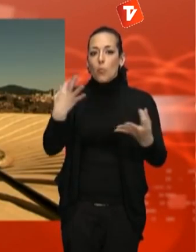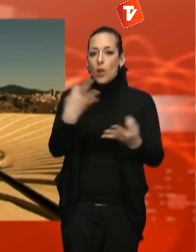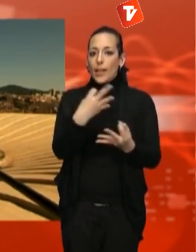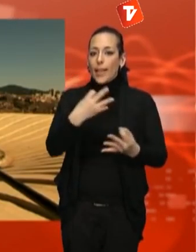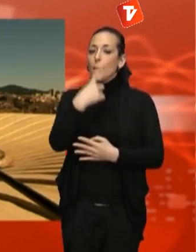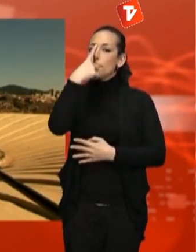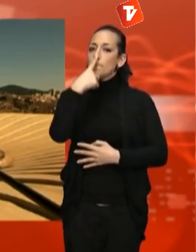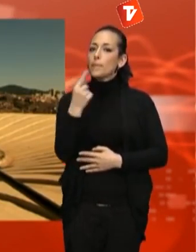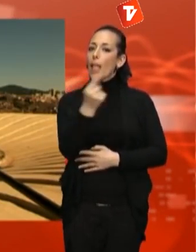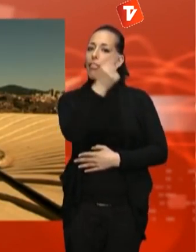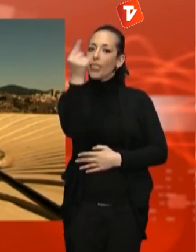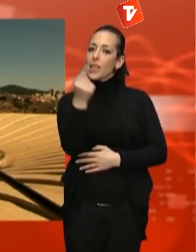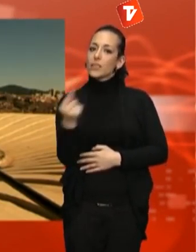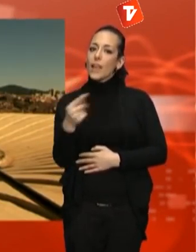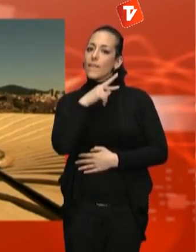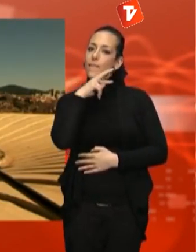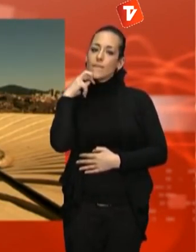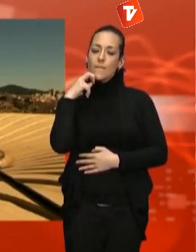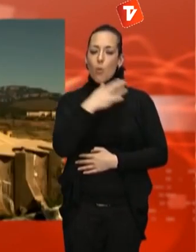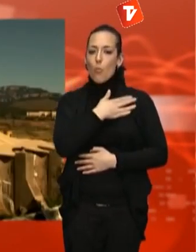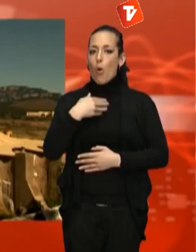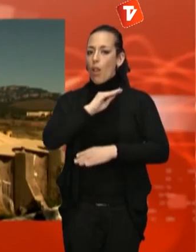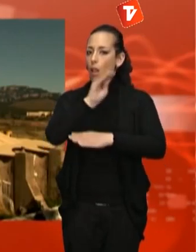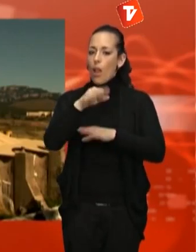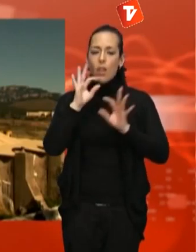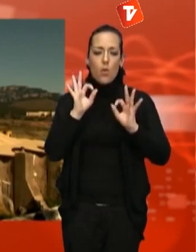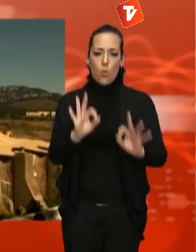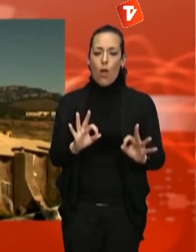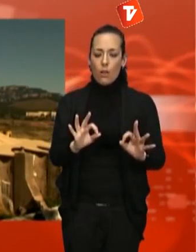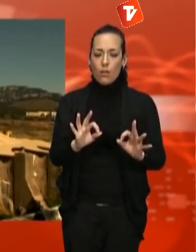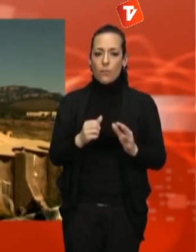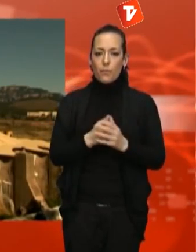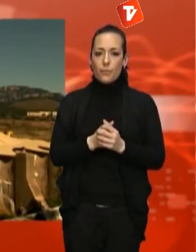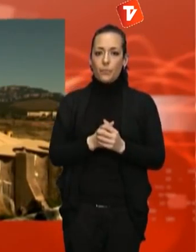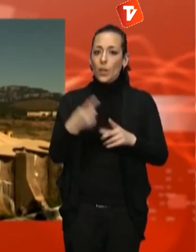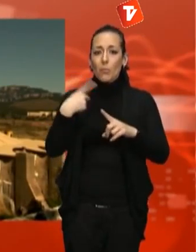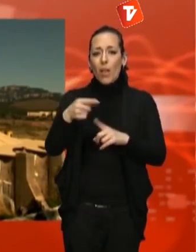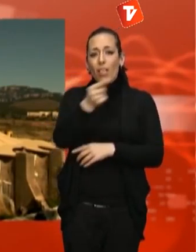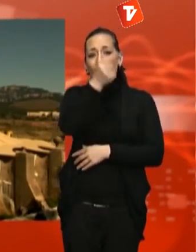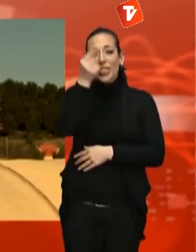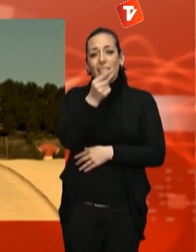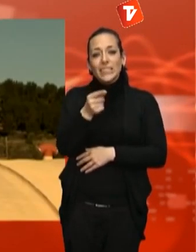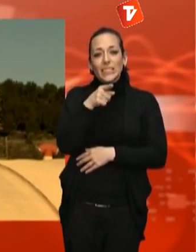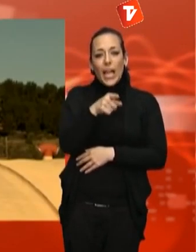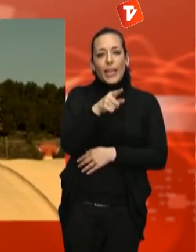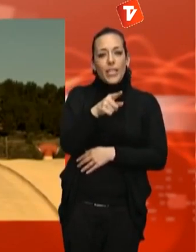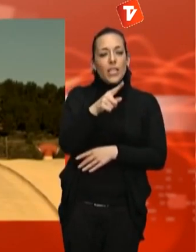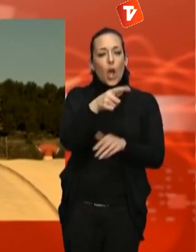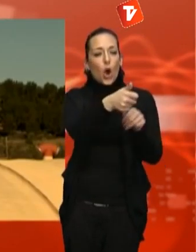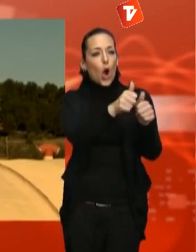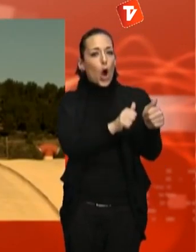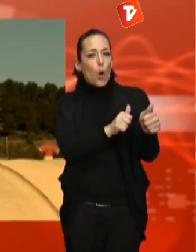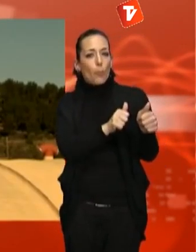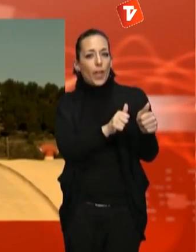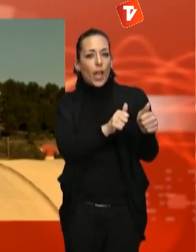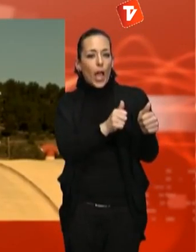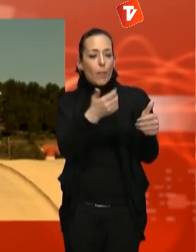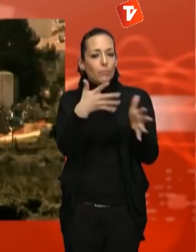particular. No, de fet, és un disseny que està inspirat en un altre dipòsit que hi ha a la zona d'Oviado,